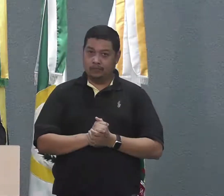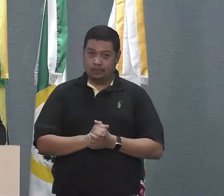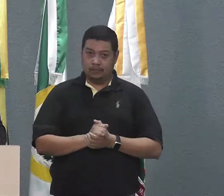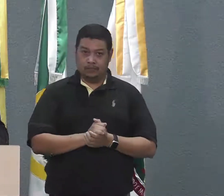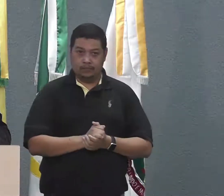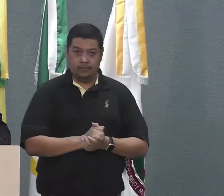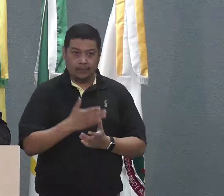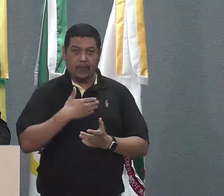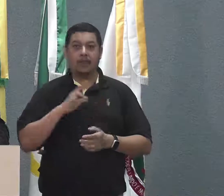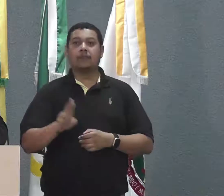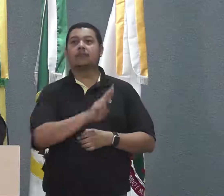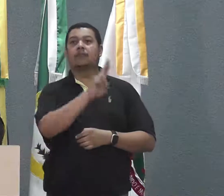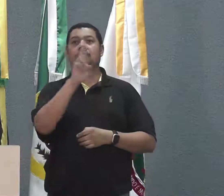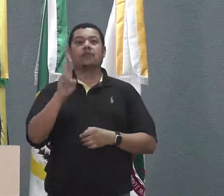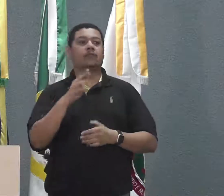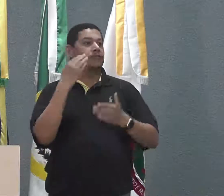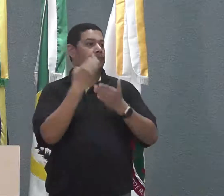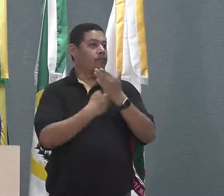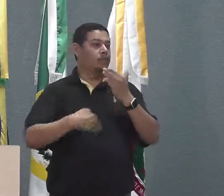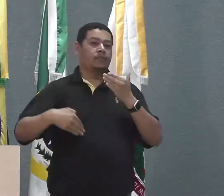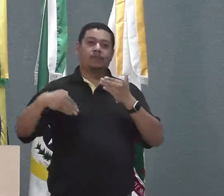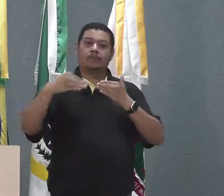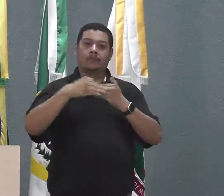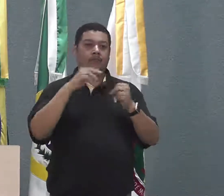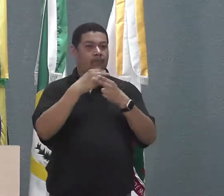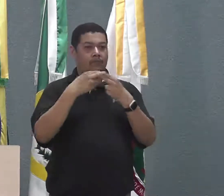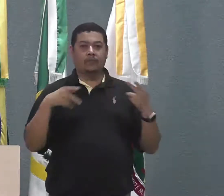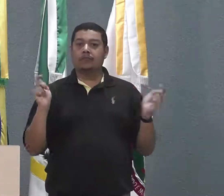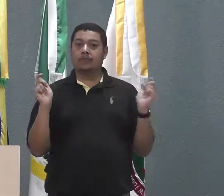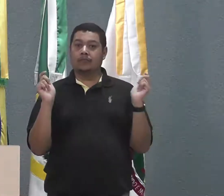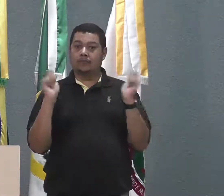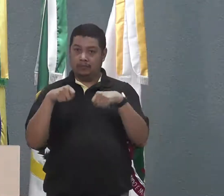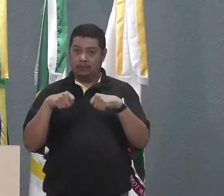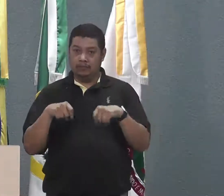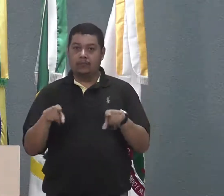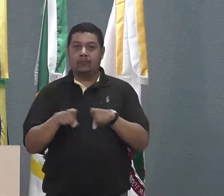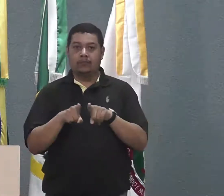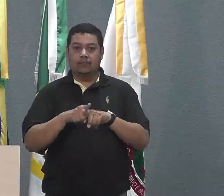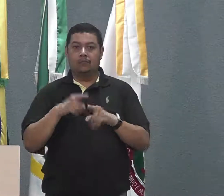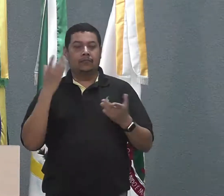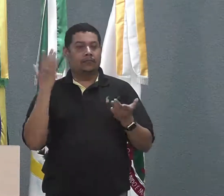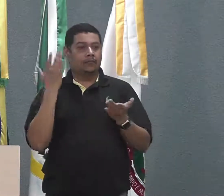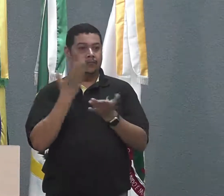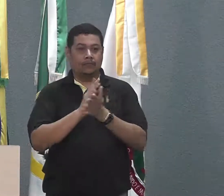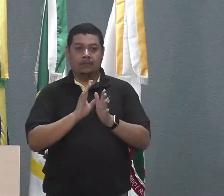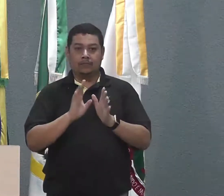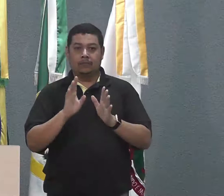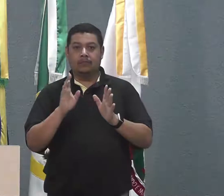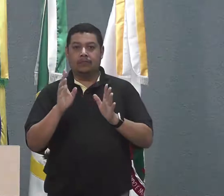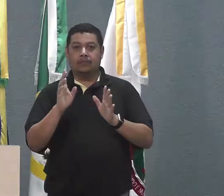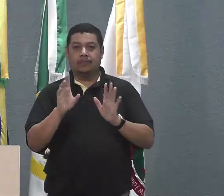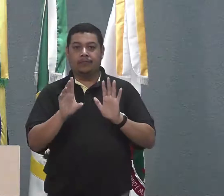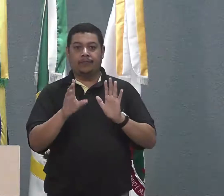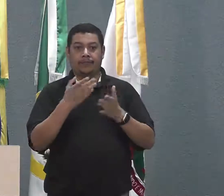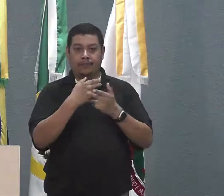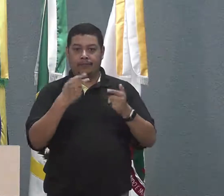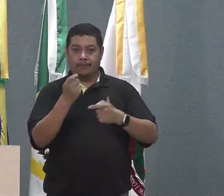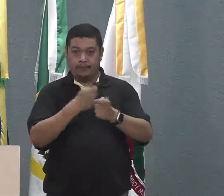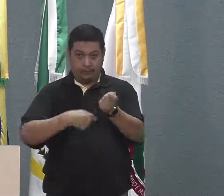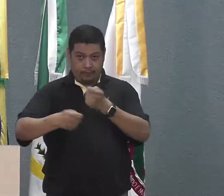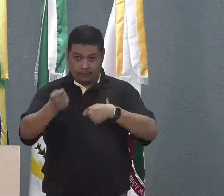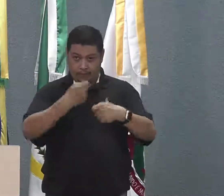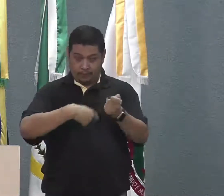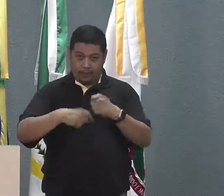eu utilizarei todos os recursos possíveis, até esgotar a via administrativa para atingirmos o